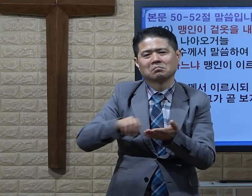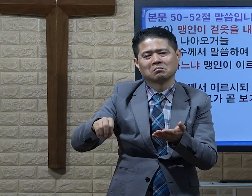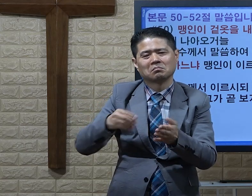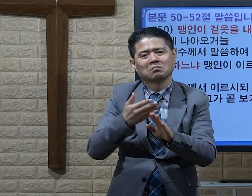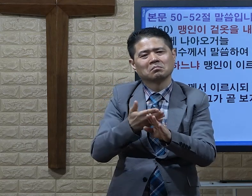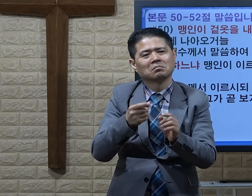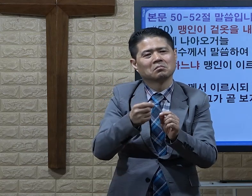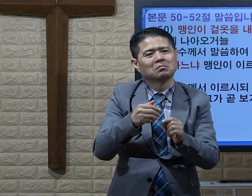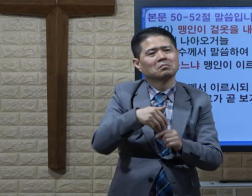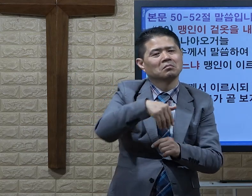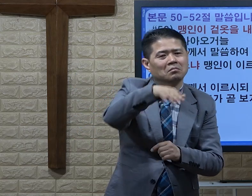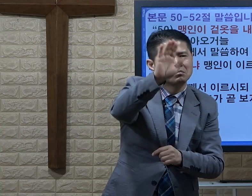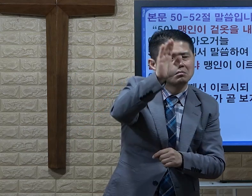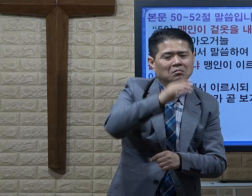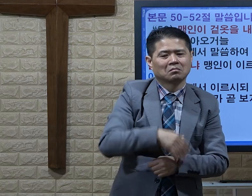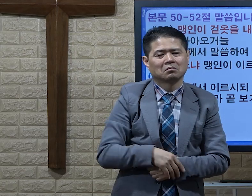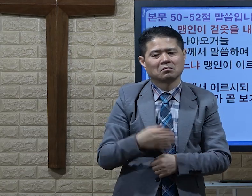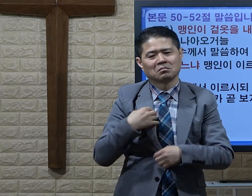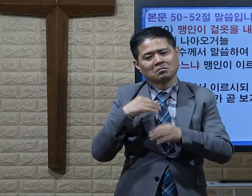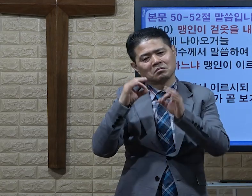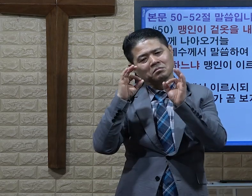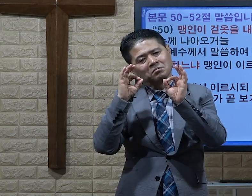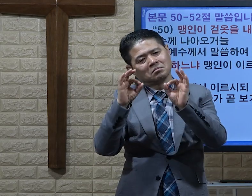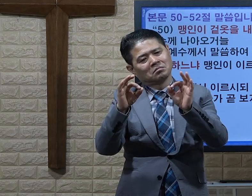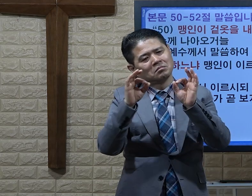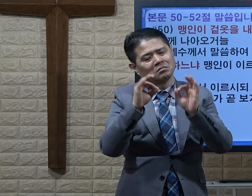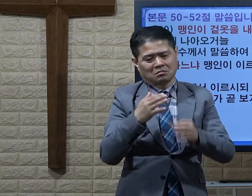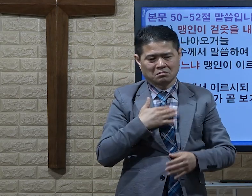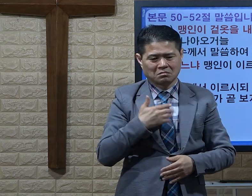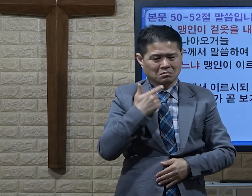갑자기 나가 떨어지며 이탈하는 경우에는